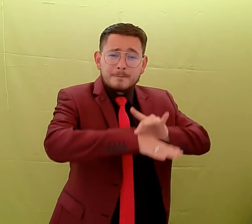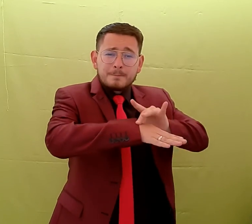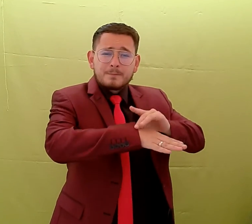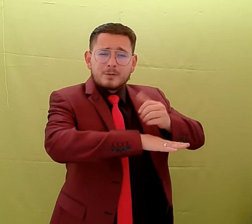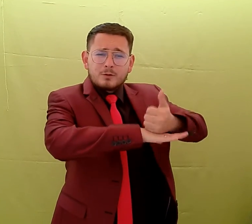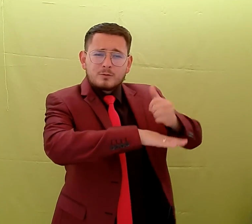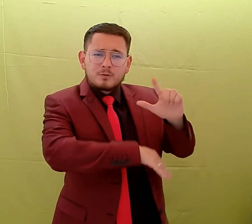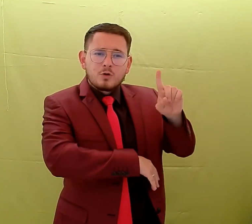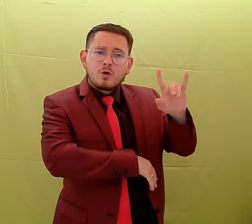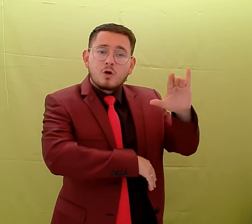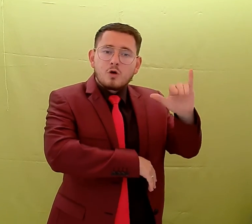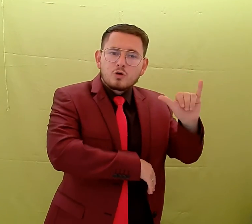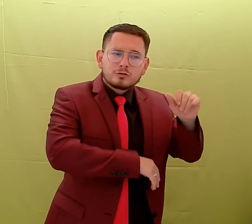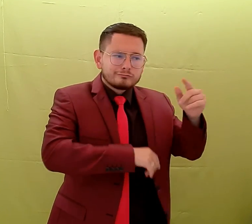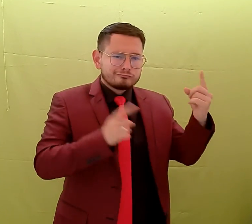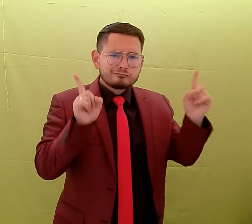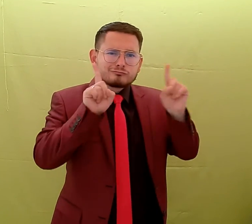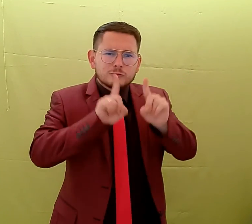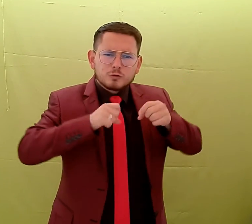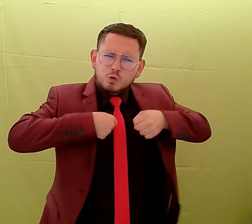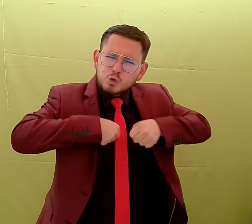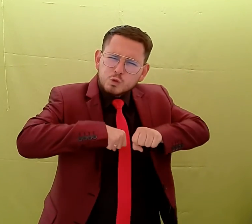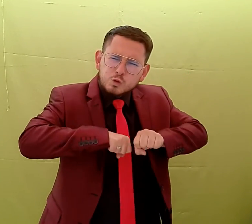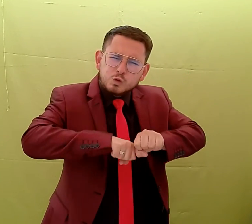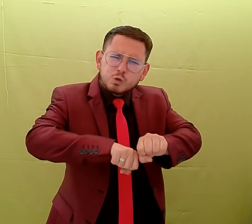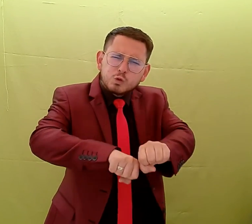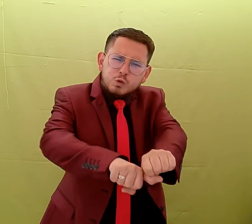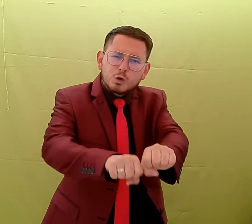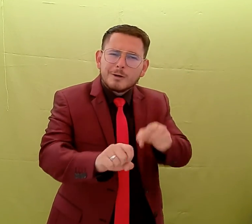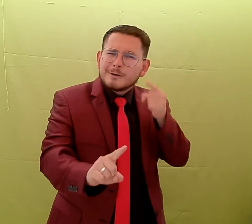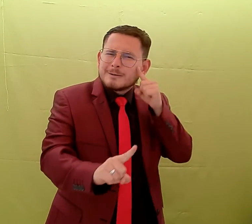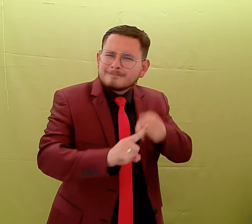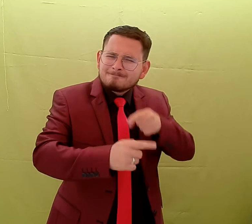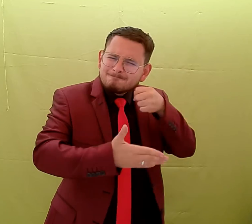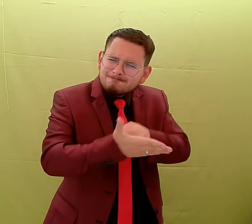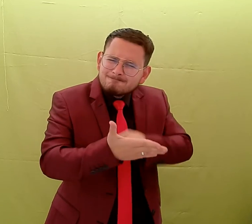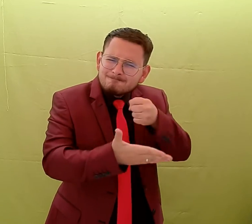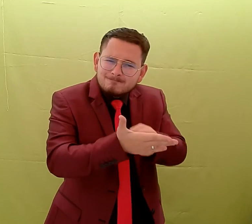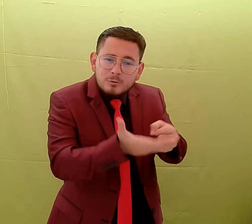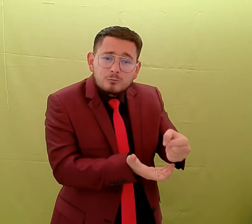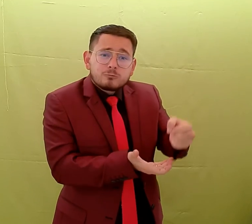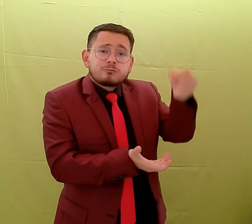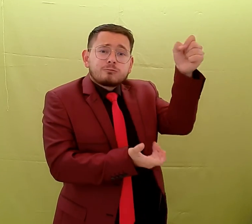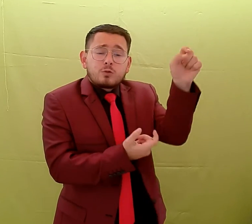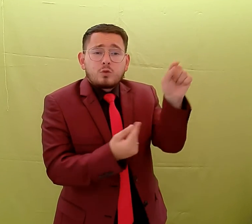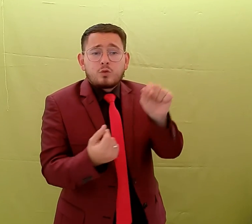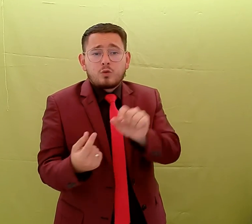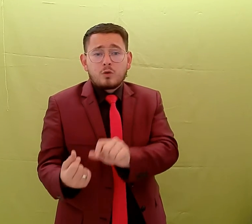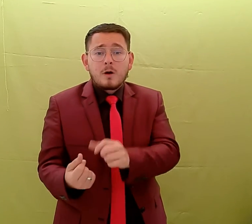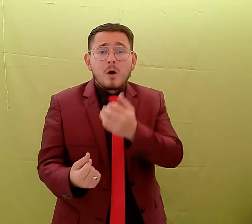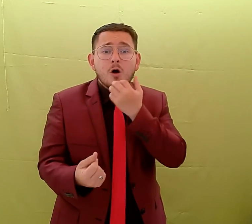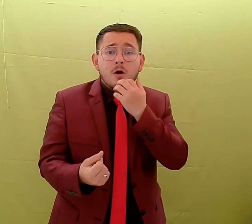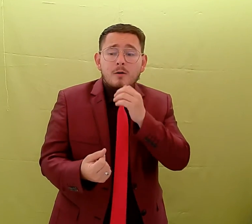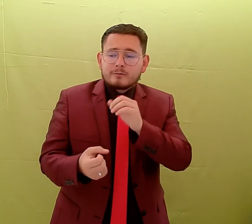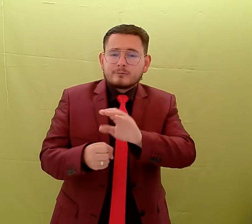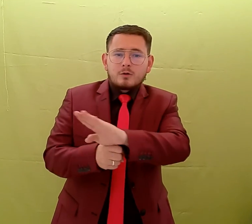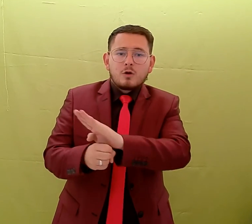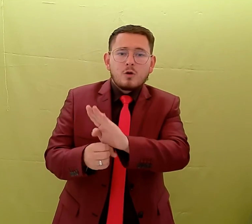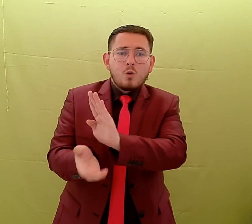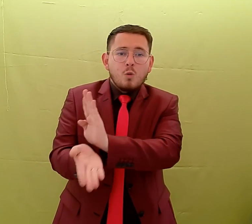esfuerzo importante de presupuesto que por ejemplo la UBA de los Muisca, su traslado de la atención fue al Hospital Metropolitano Santiago de Tunja. La